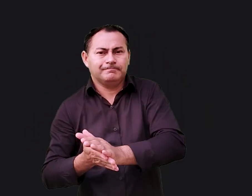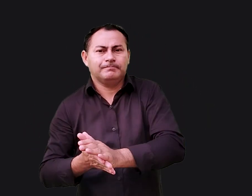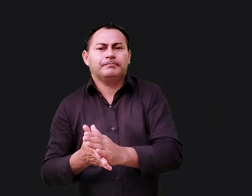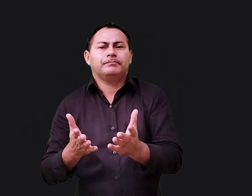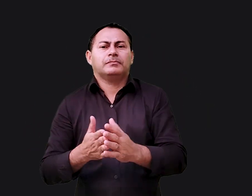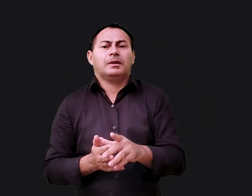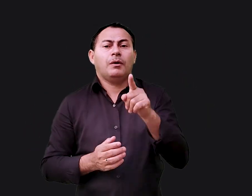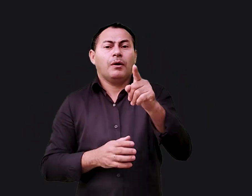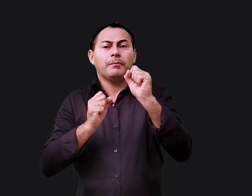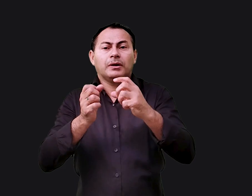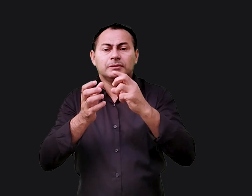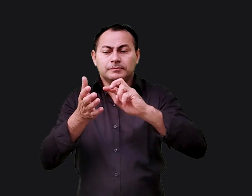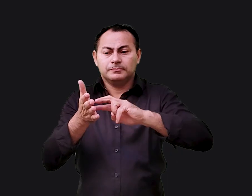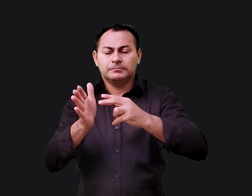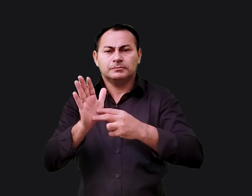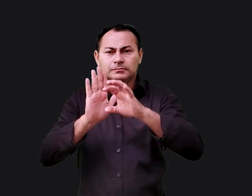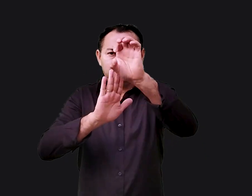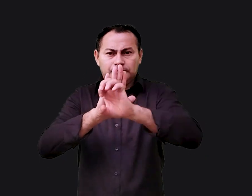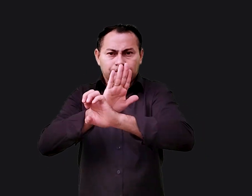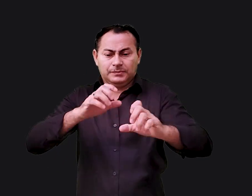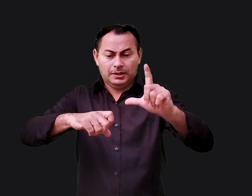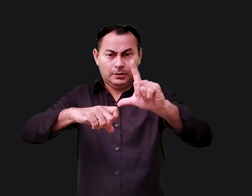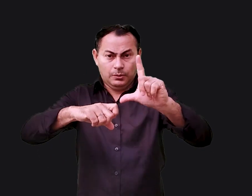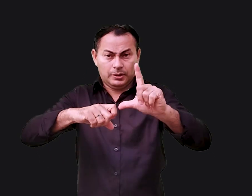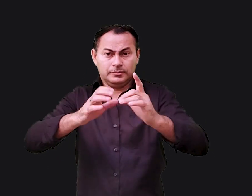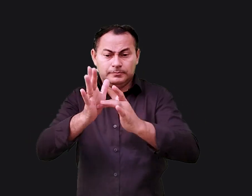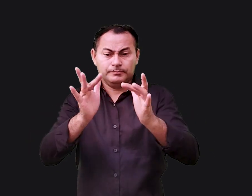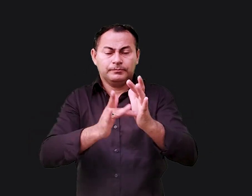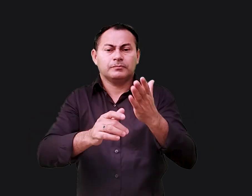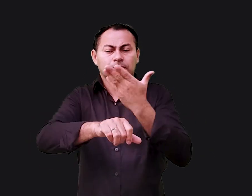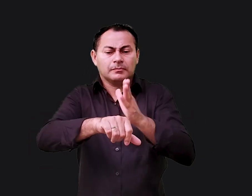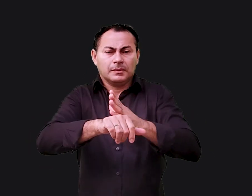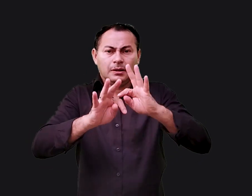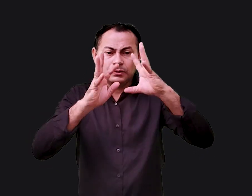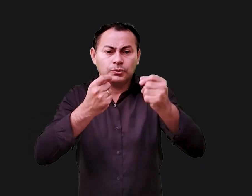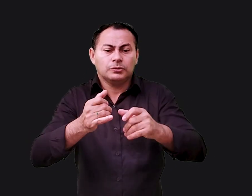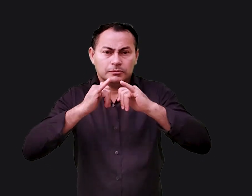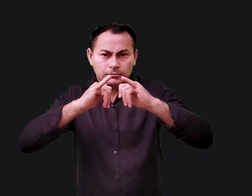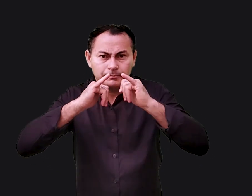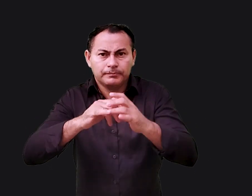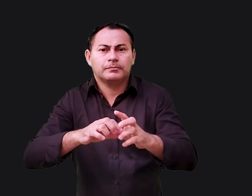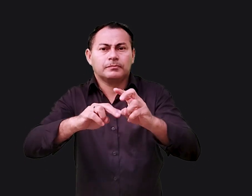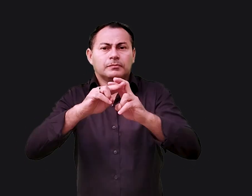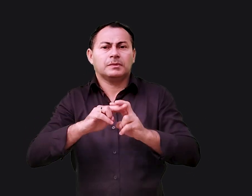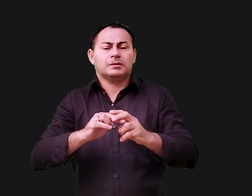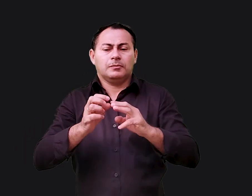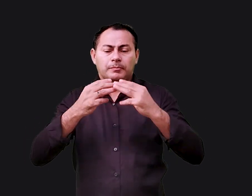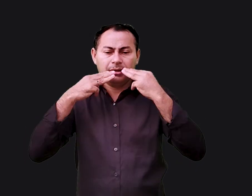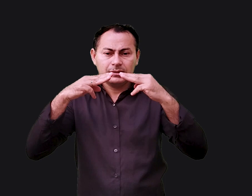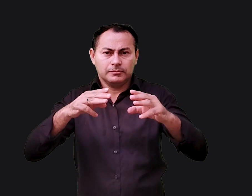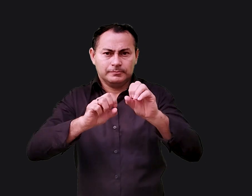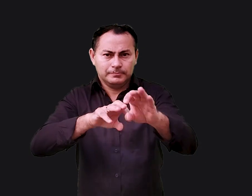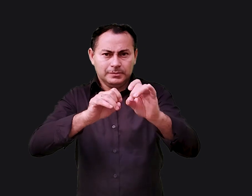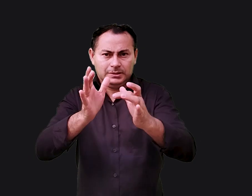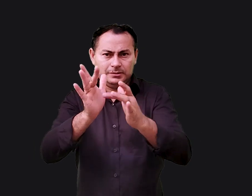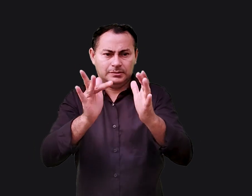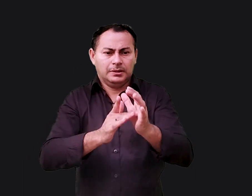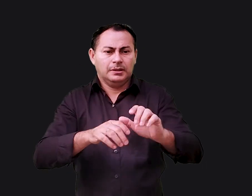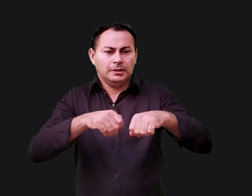oprimidos Você pode verificar no Evangelho de Lucas que Jesus praticou tudo que pregou através do seu ministério de ensino